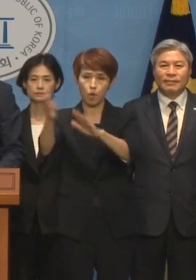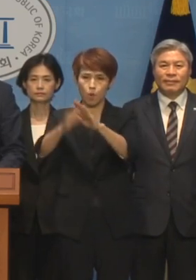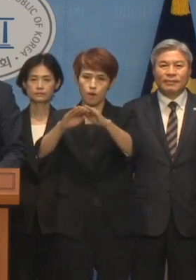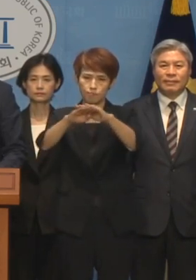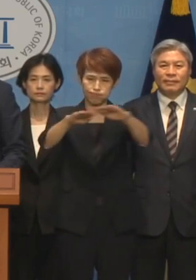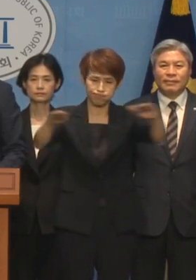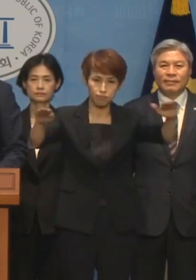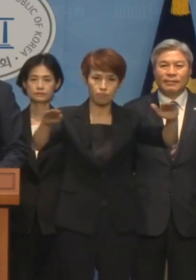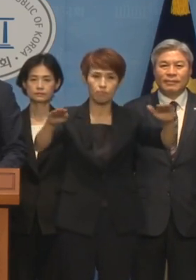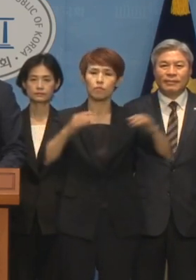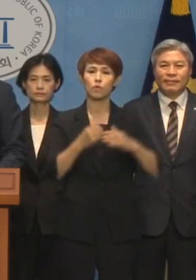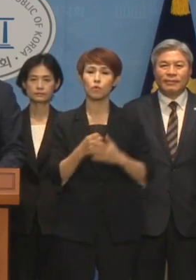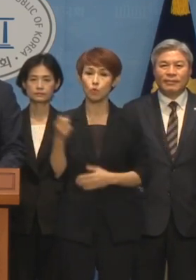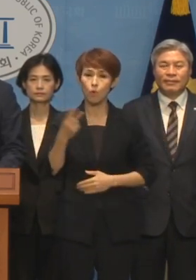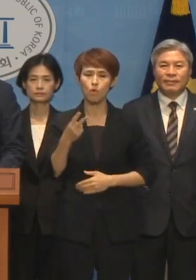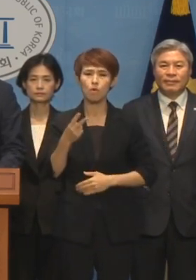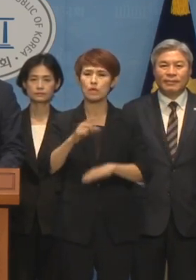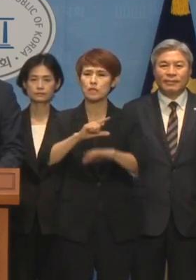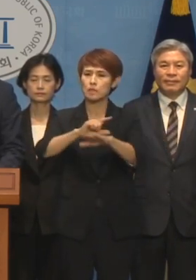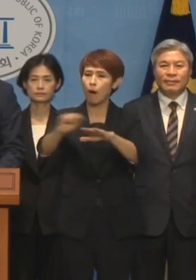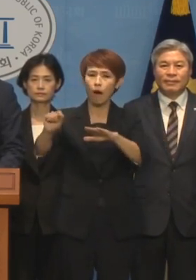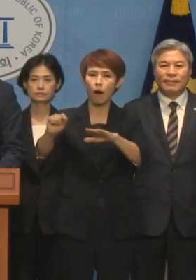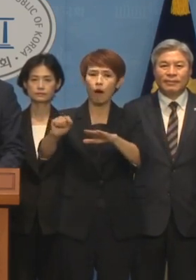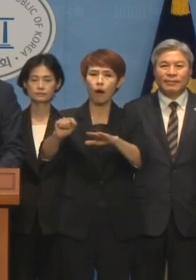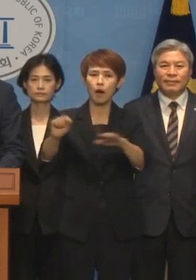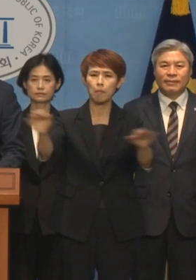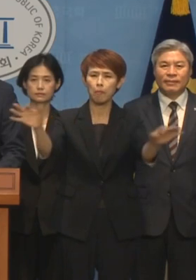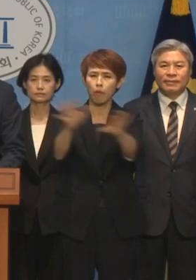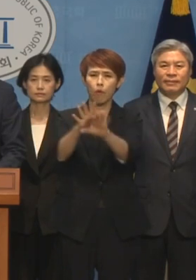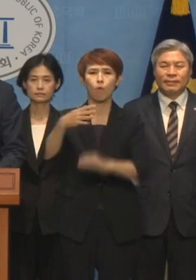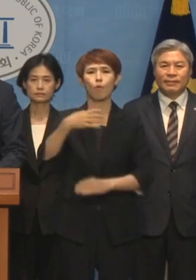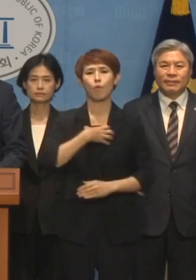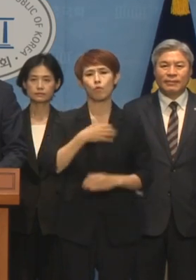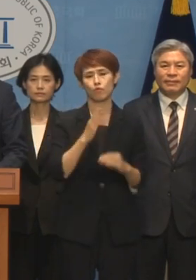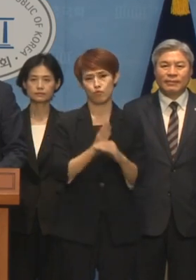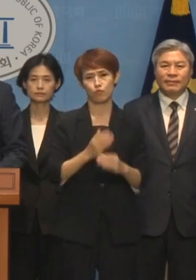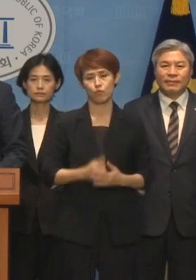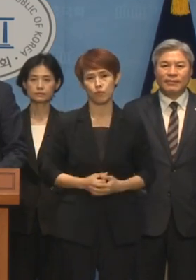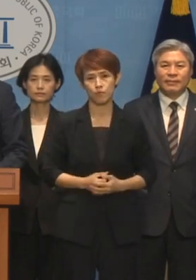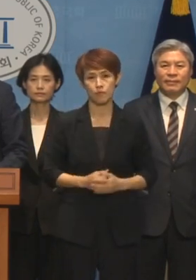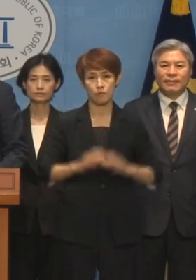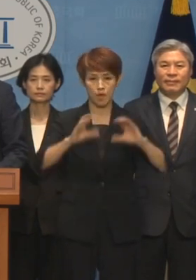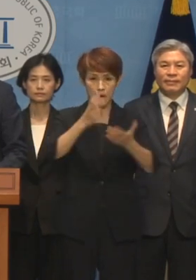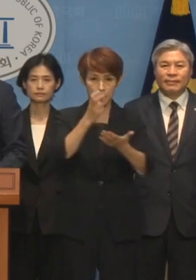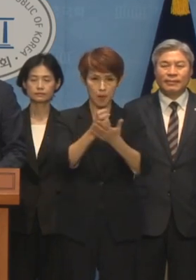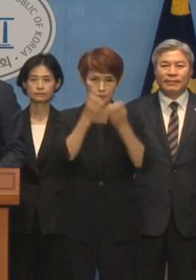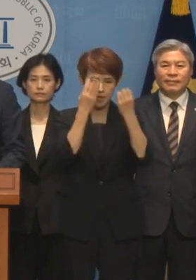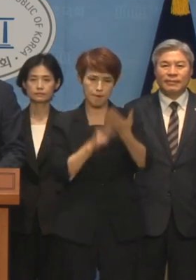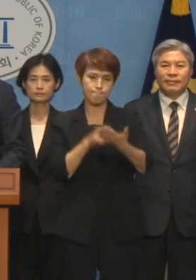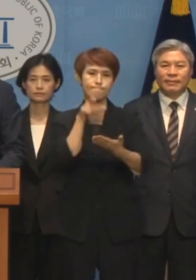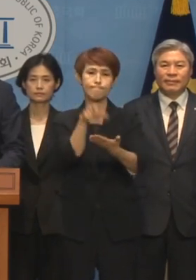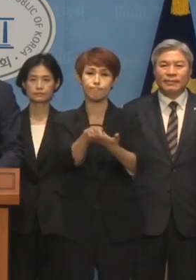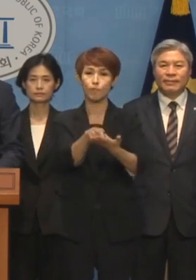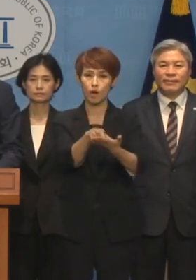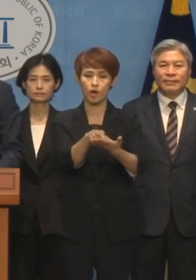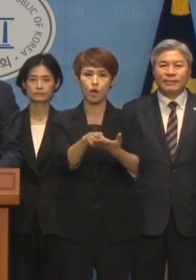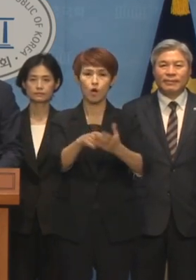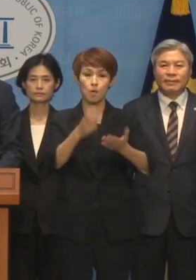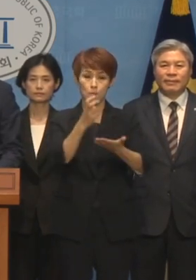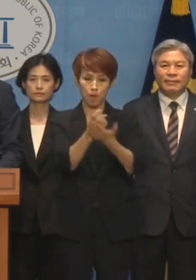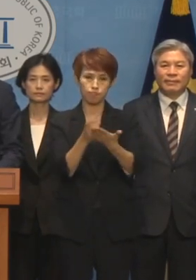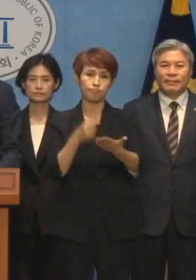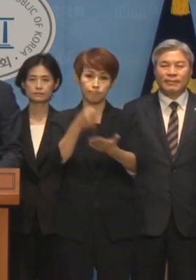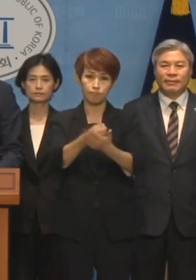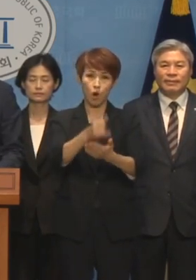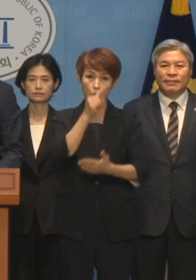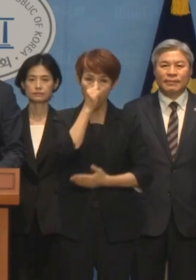넘어 지방 소멸 위기론이 나오는 지경입니다. 헌법에 새 규정을 넣어 법률로 이를